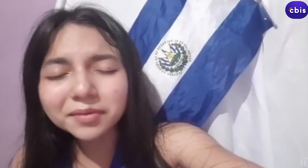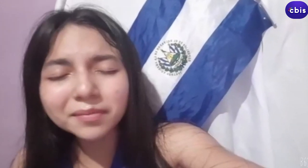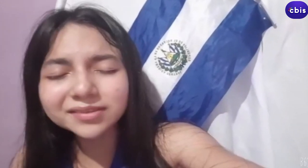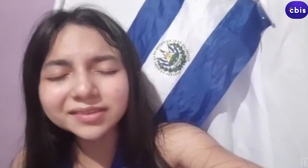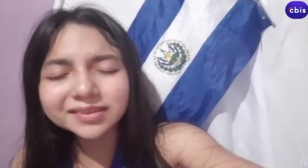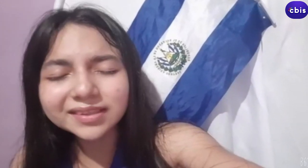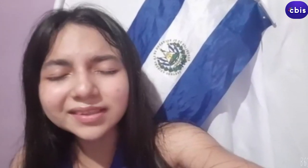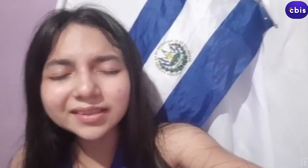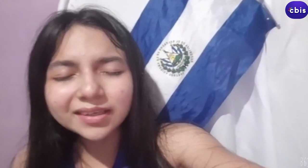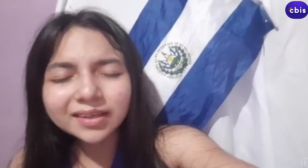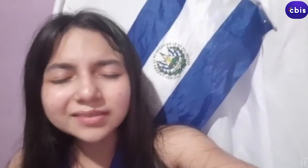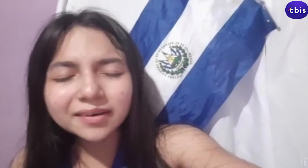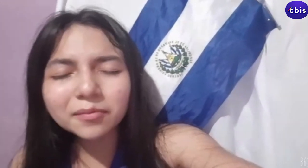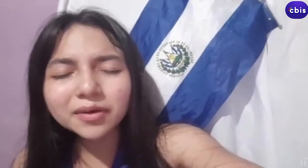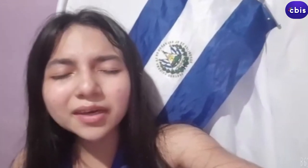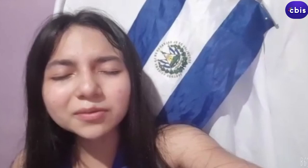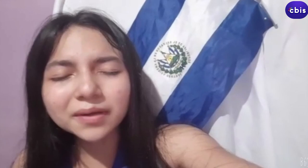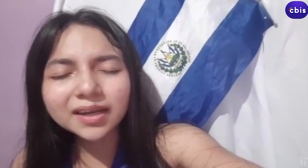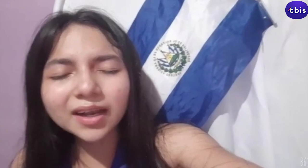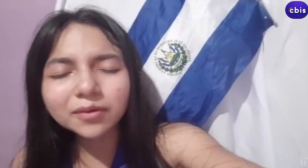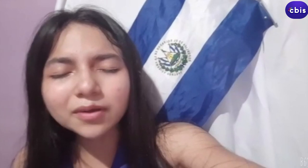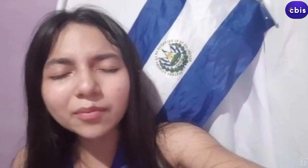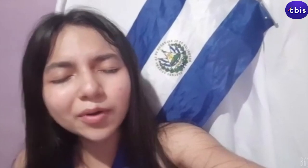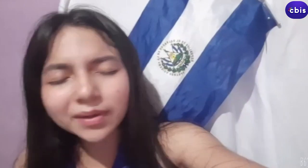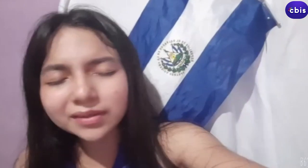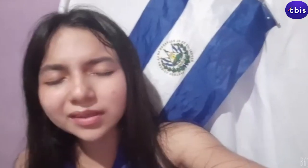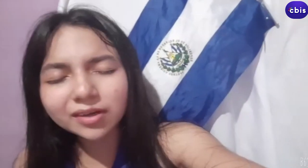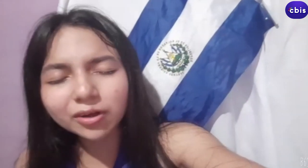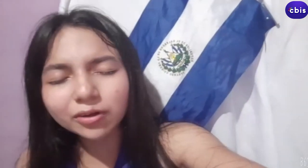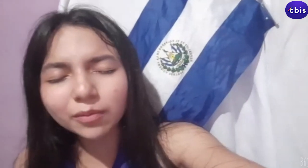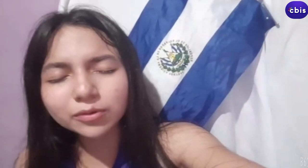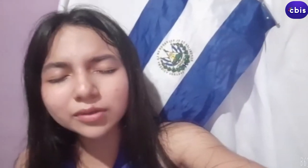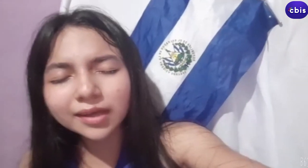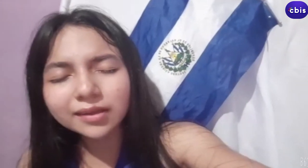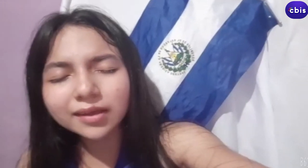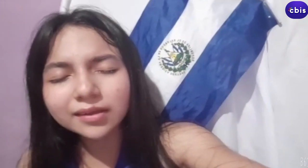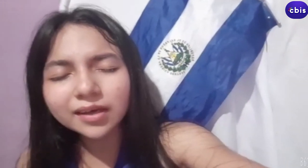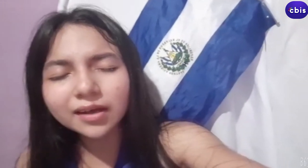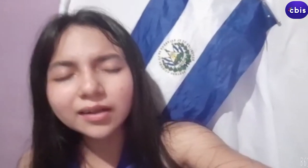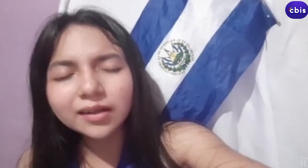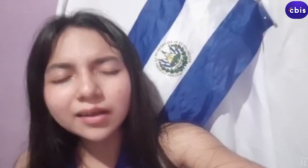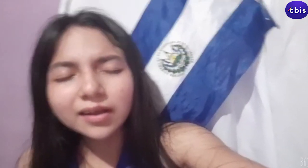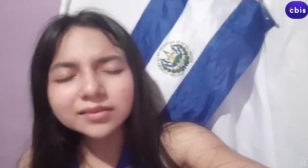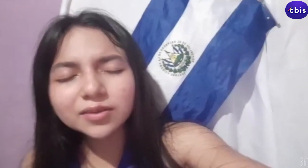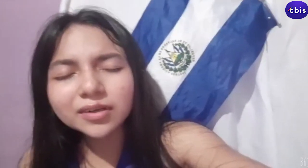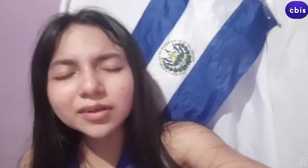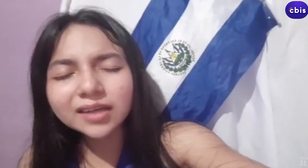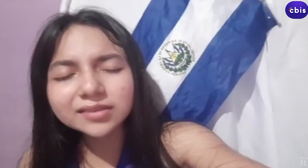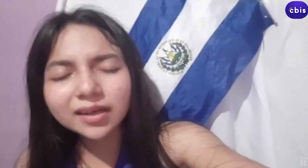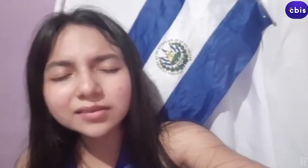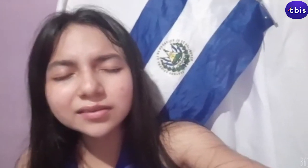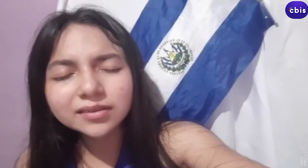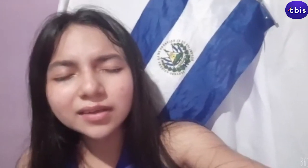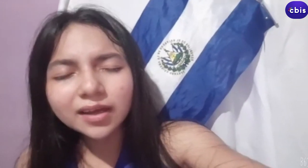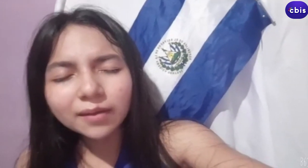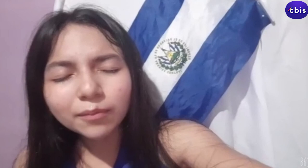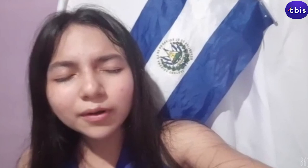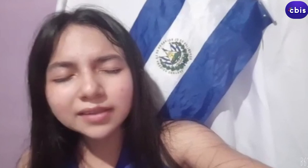ti. Sabemos que tú eres el único amor verdadero que nos protege día a día. Señor, gracias por las